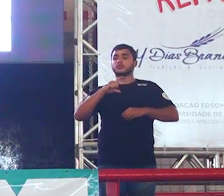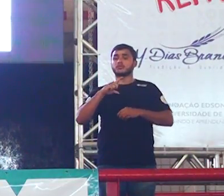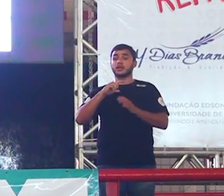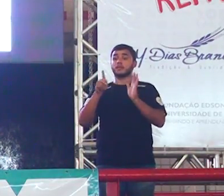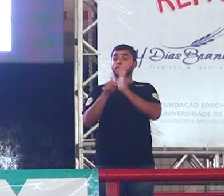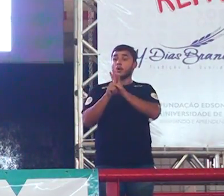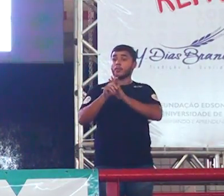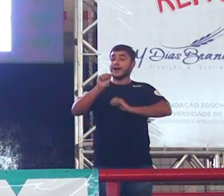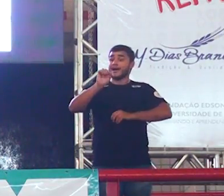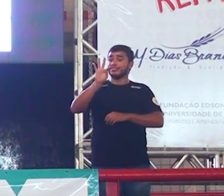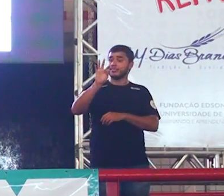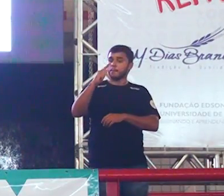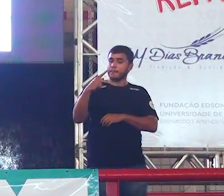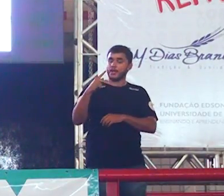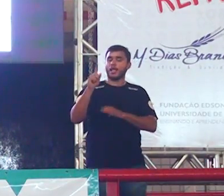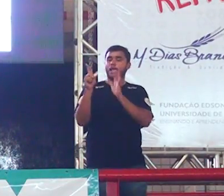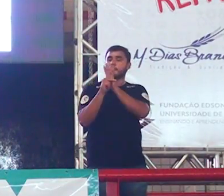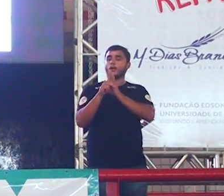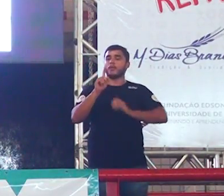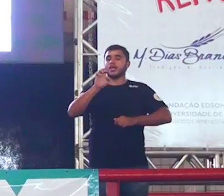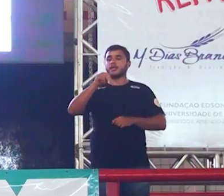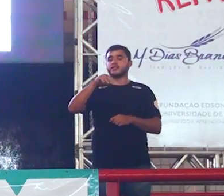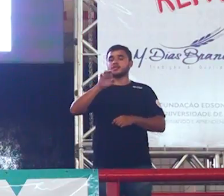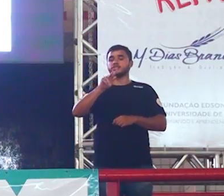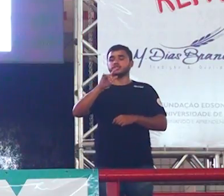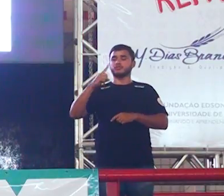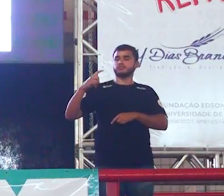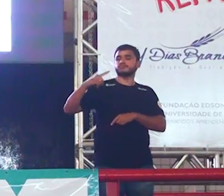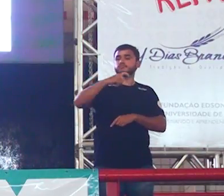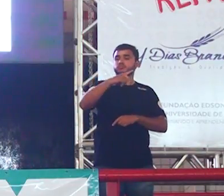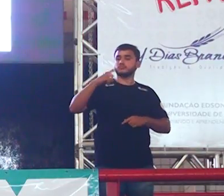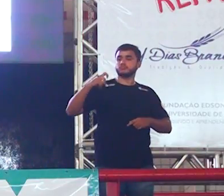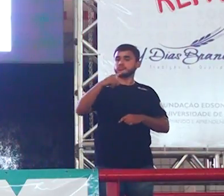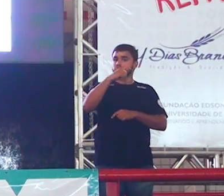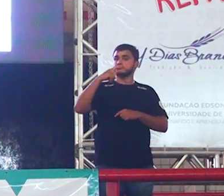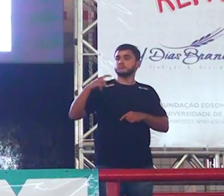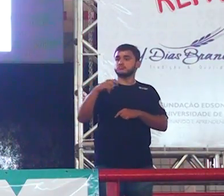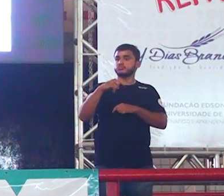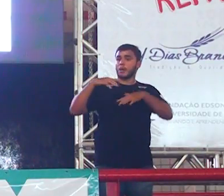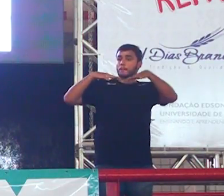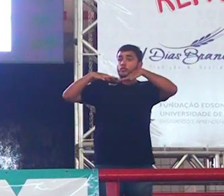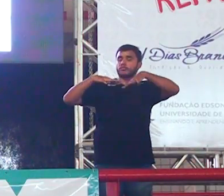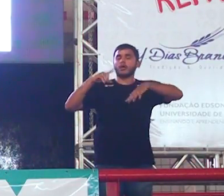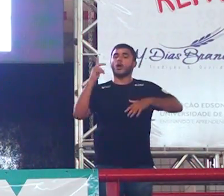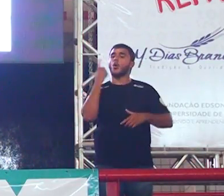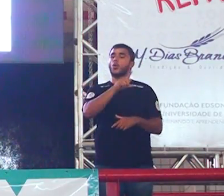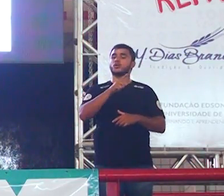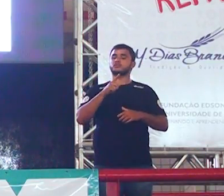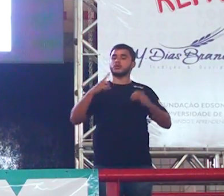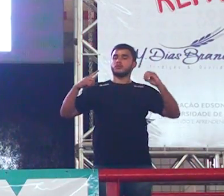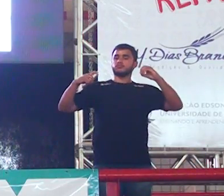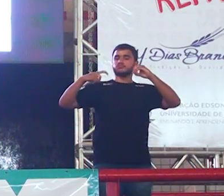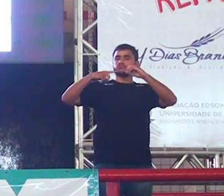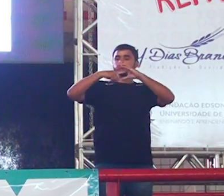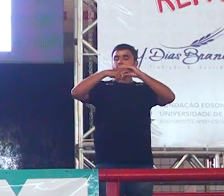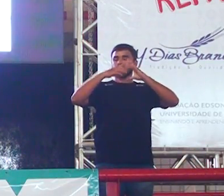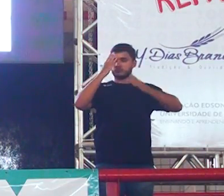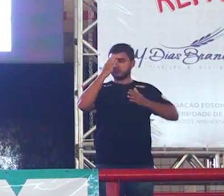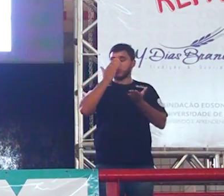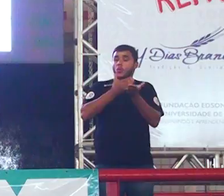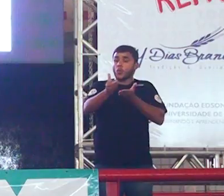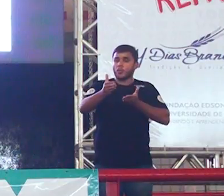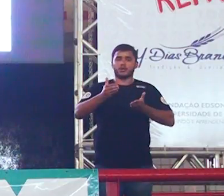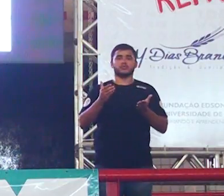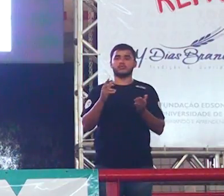ATP, para que haja o batimento da cauda, e que desse batimento da cauda você tenha quem? Os